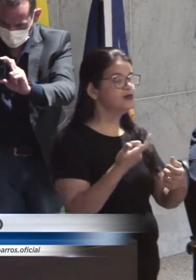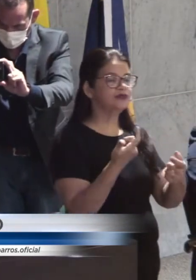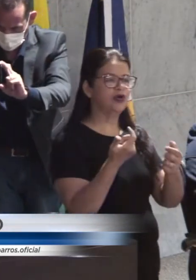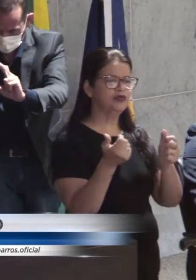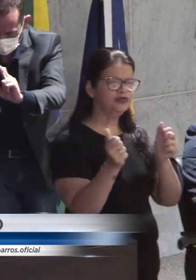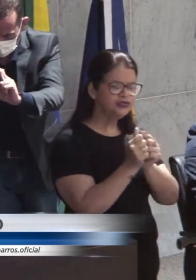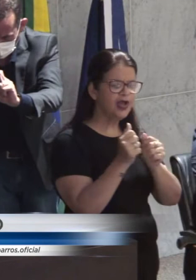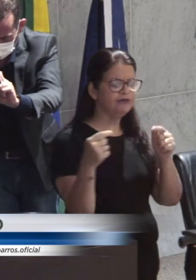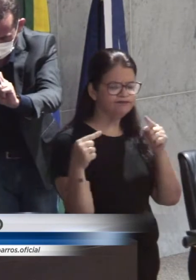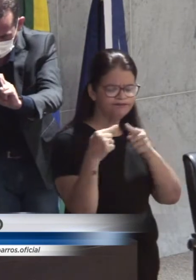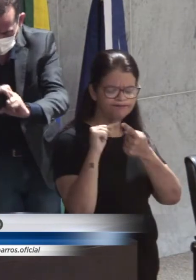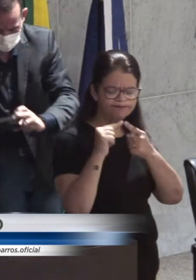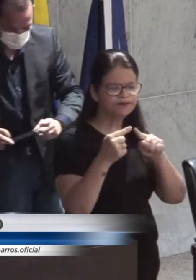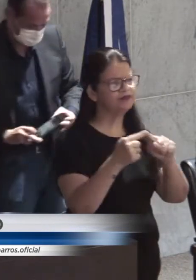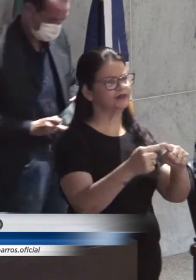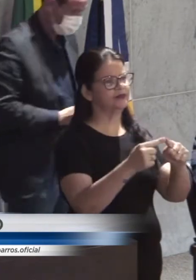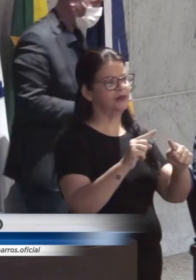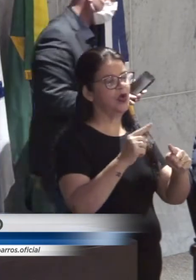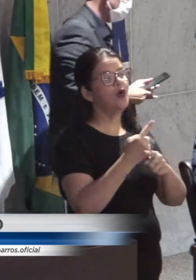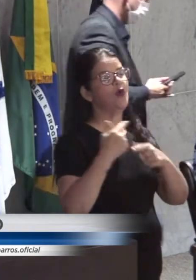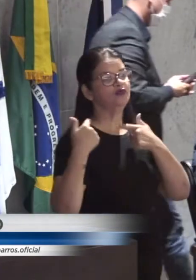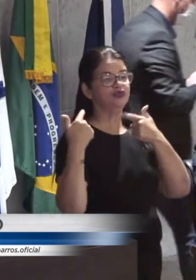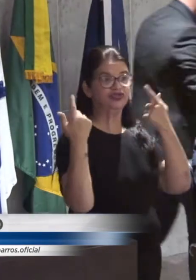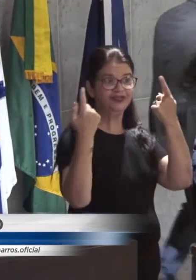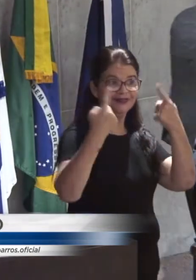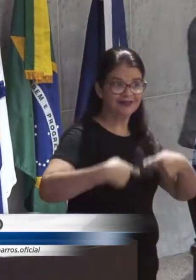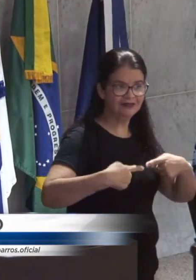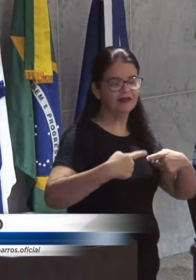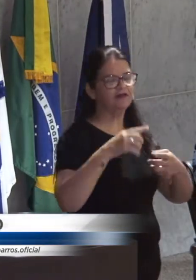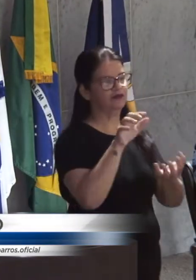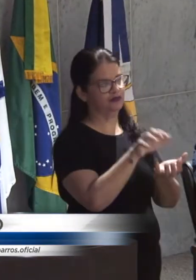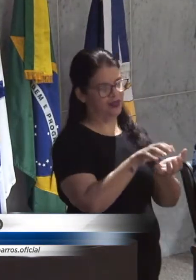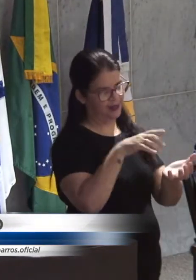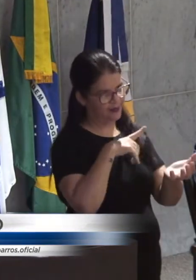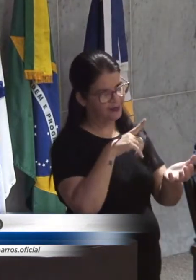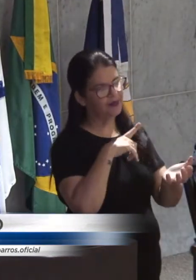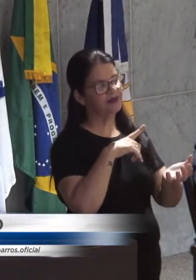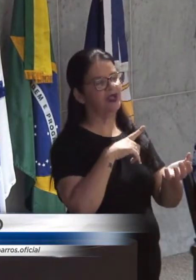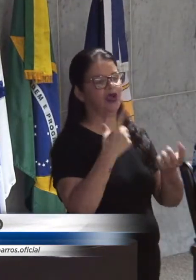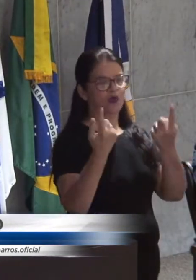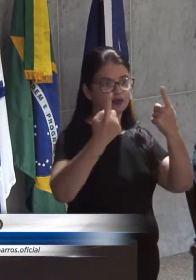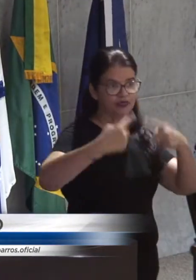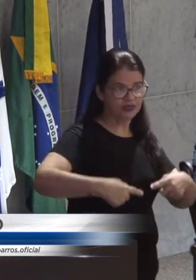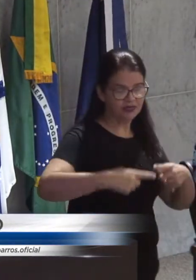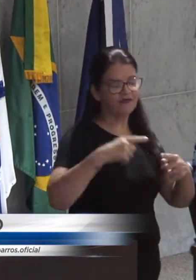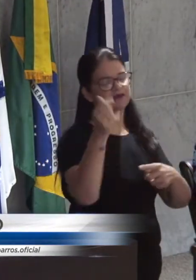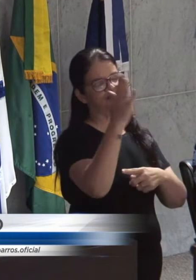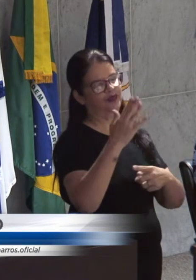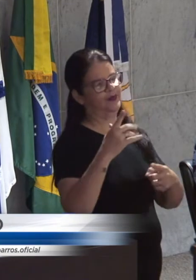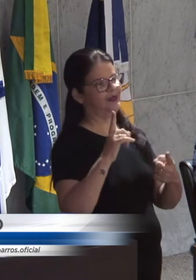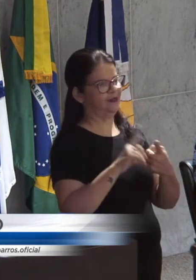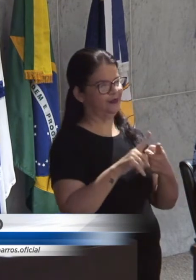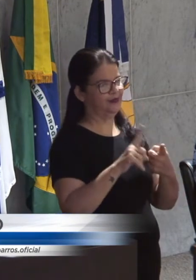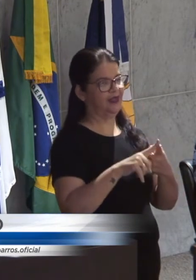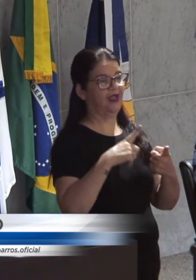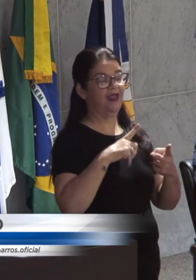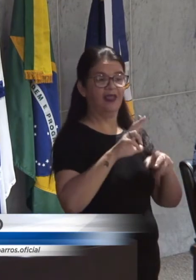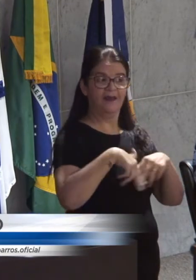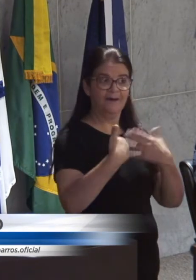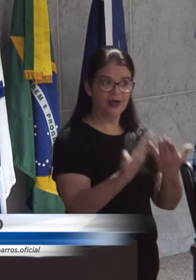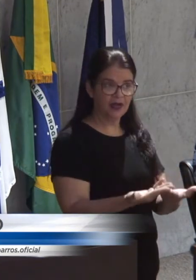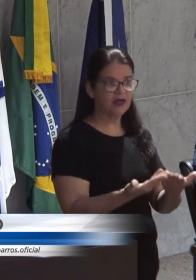estarem sintonizados com os desafios que Pernambuco tem, com os desafios que o Brasil tem, e para